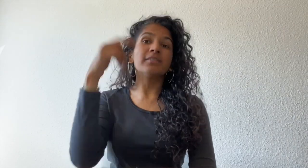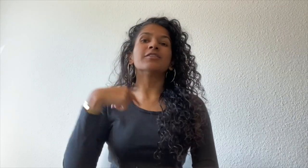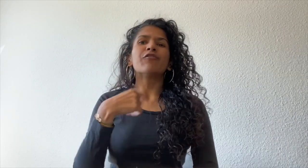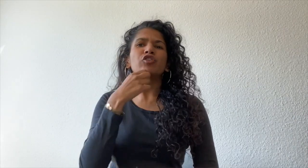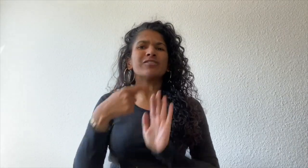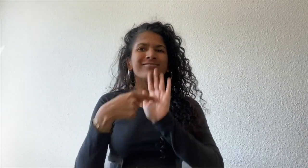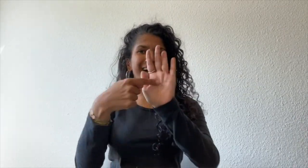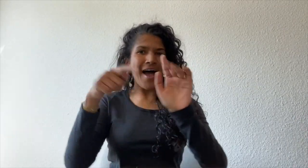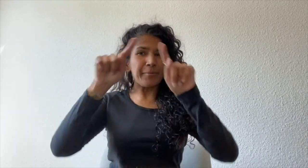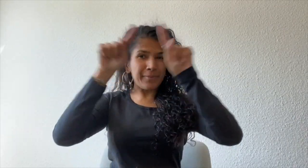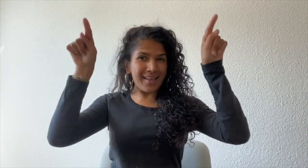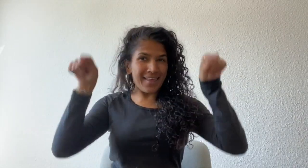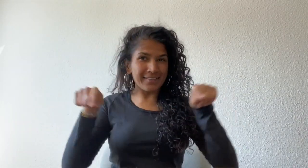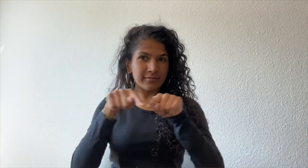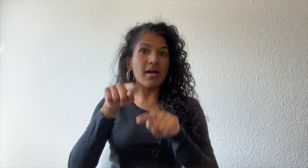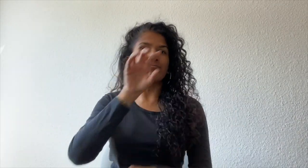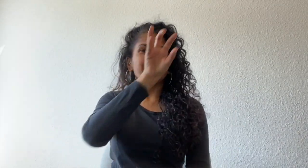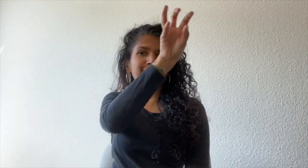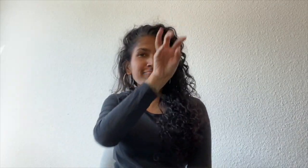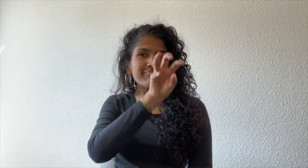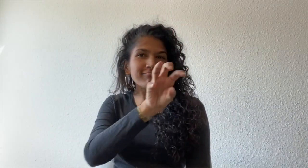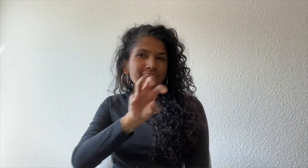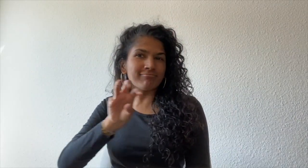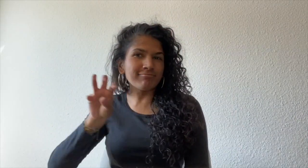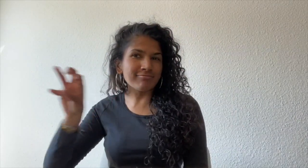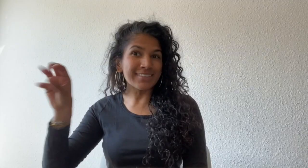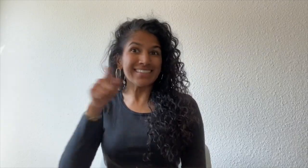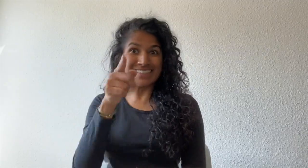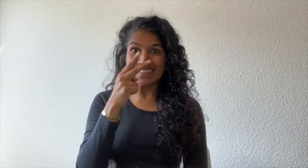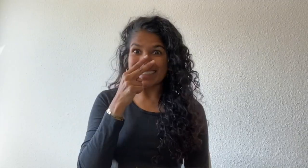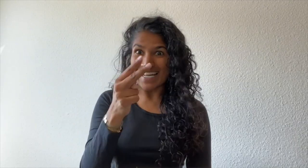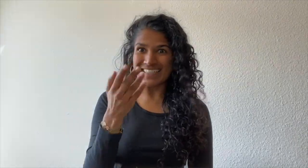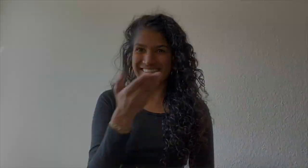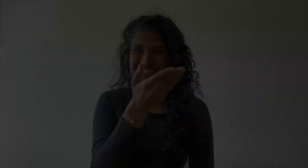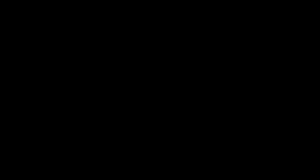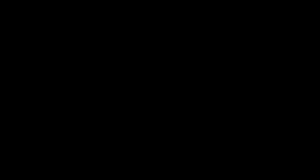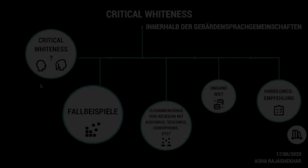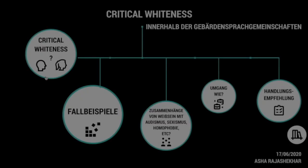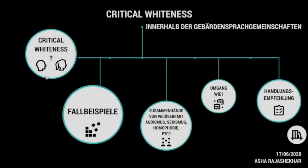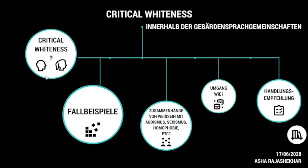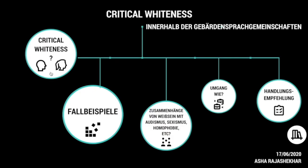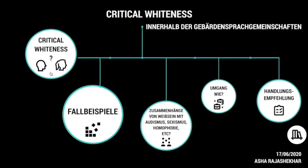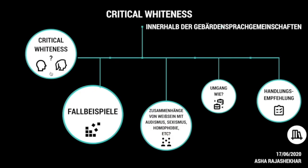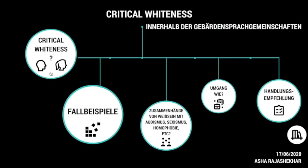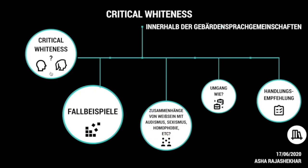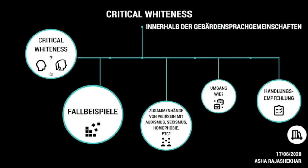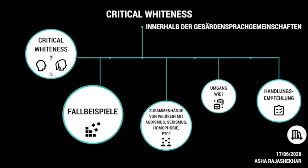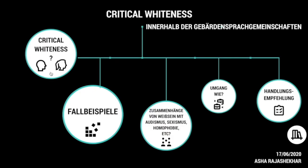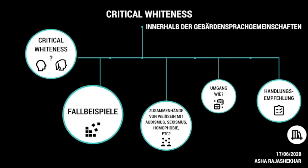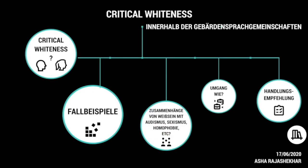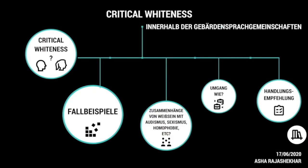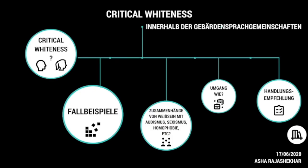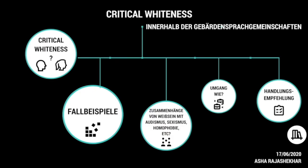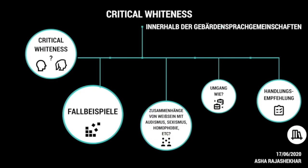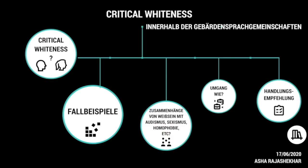USA schon lange aktiv ist. Ich werde zunächst auf dieses Konzept eingehen. Dazu sehen wir uns ein Schaubild